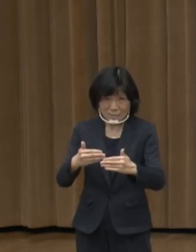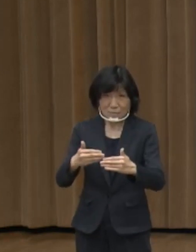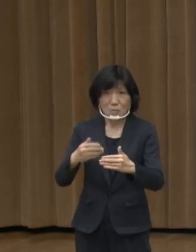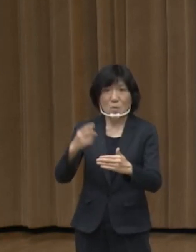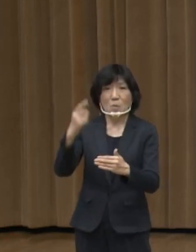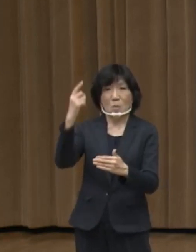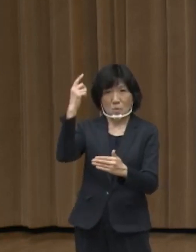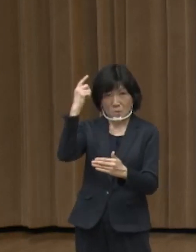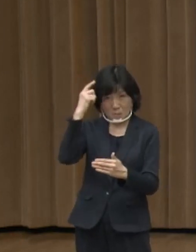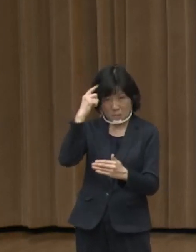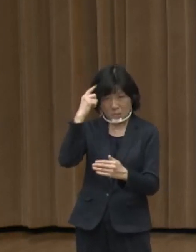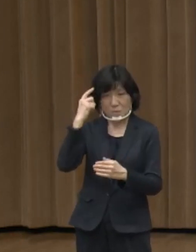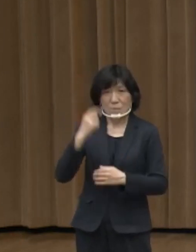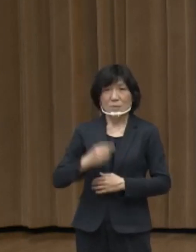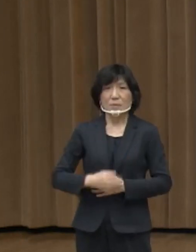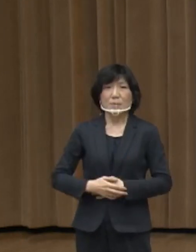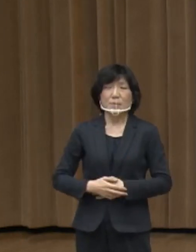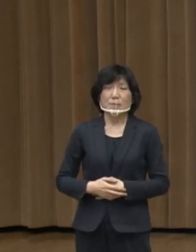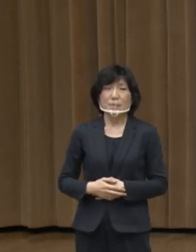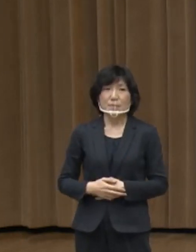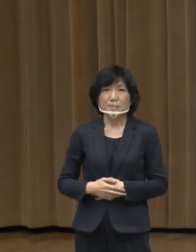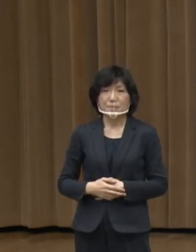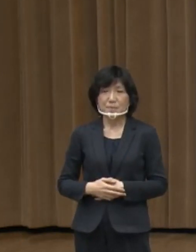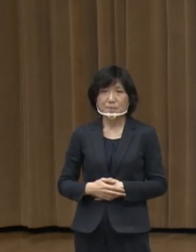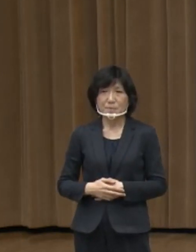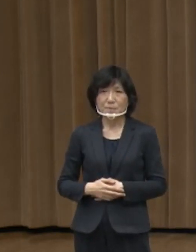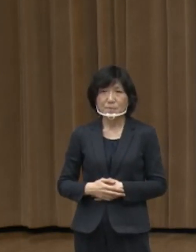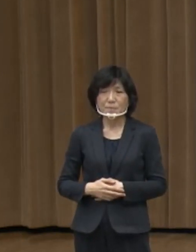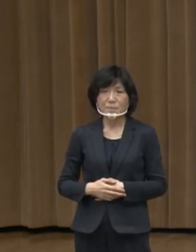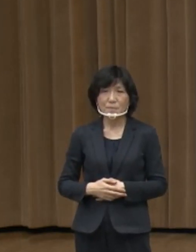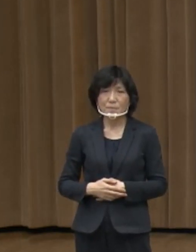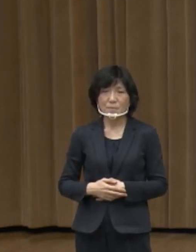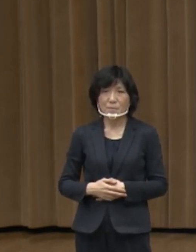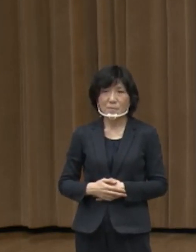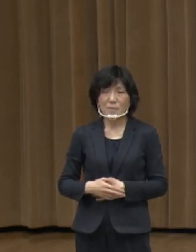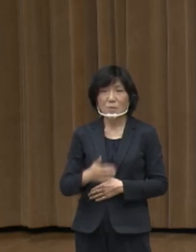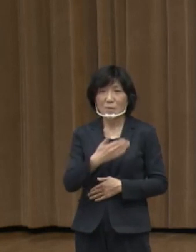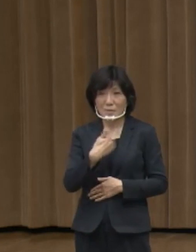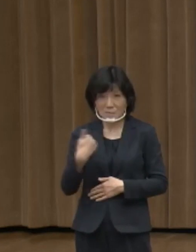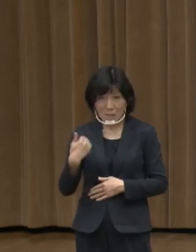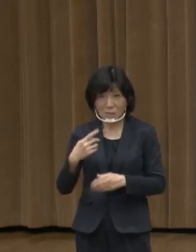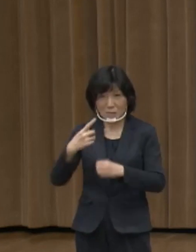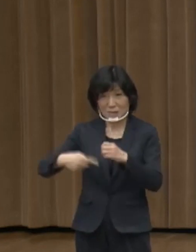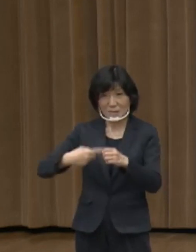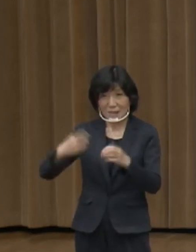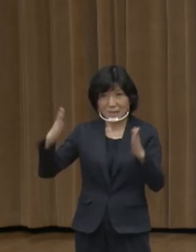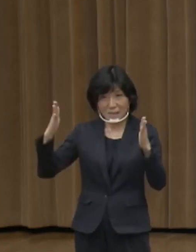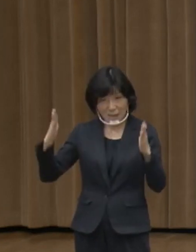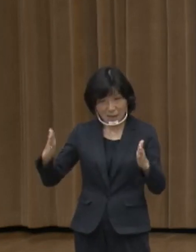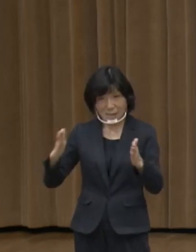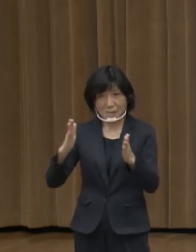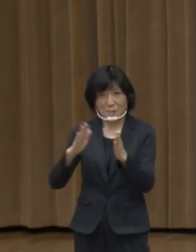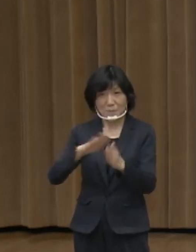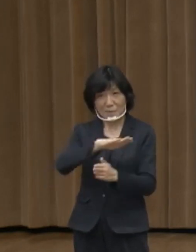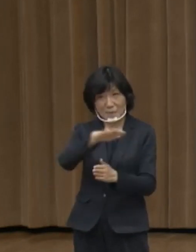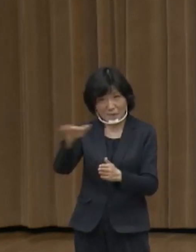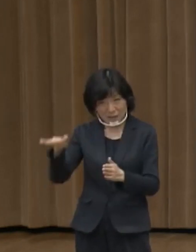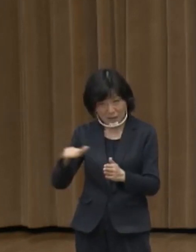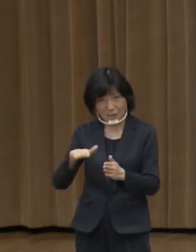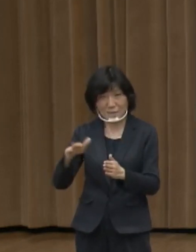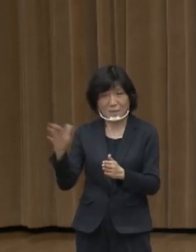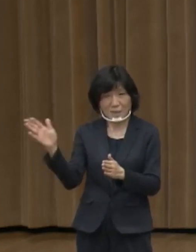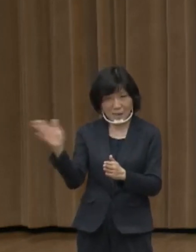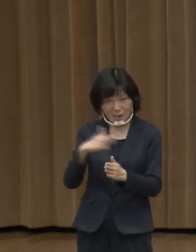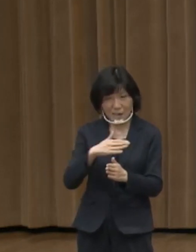だというふうに考えています。まずそれが我々この1年の間に県民の皆様等